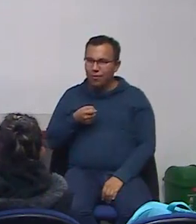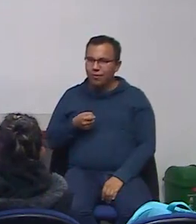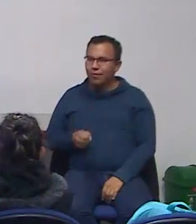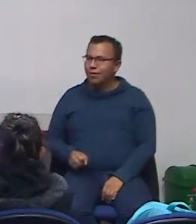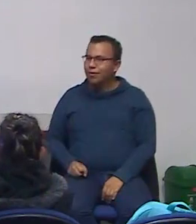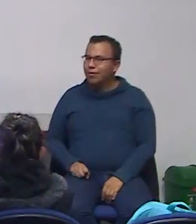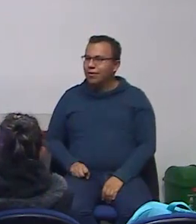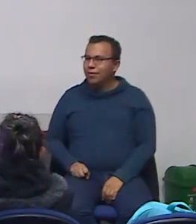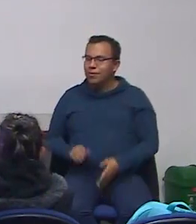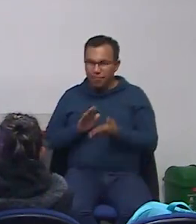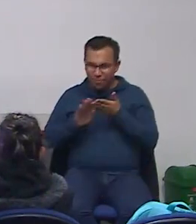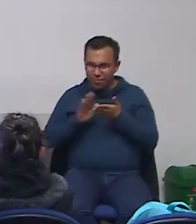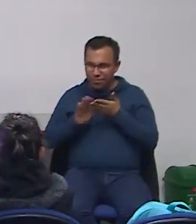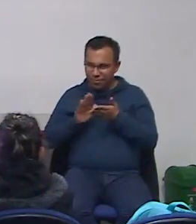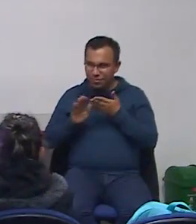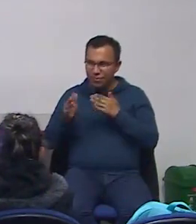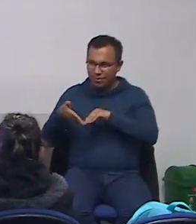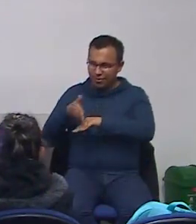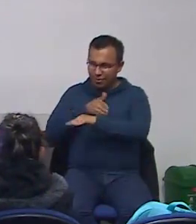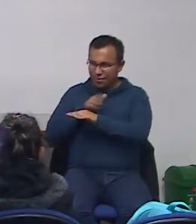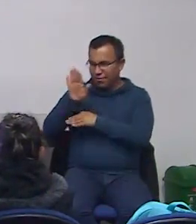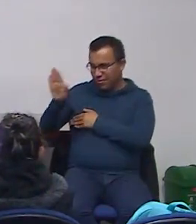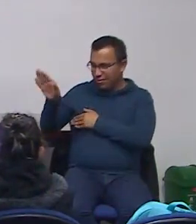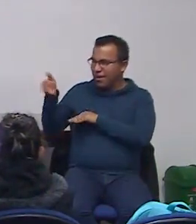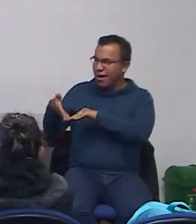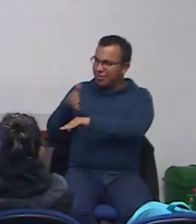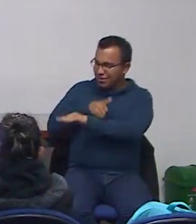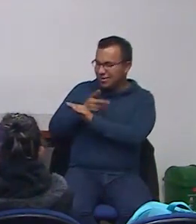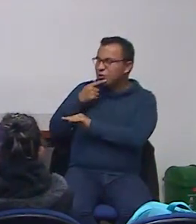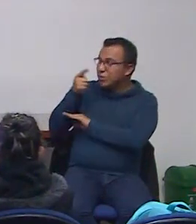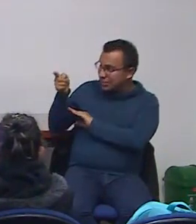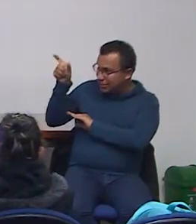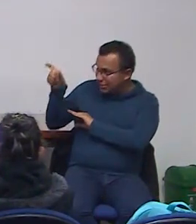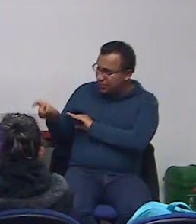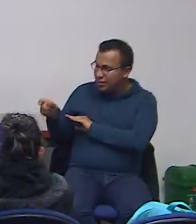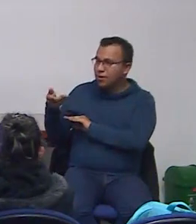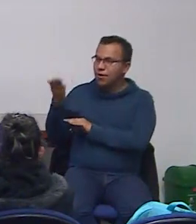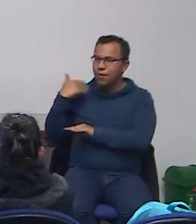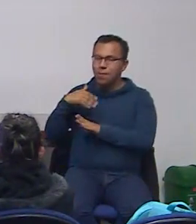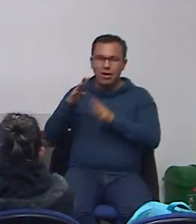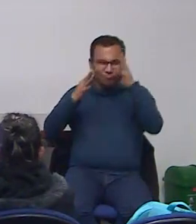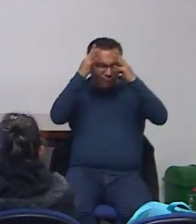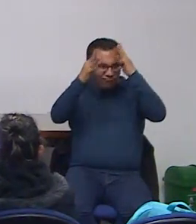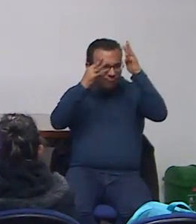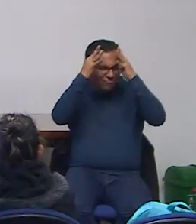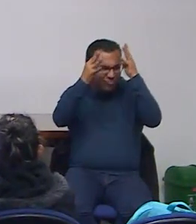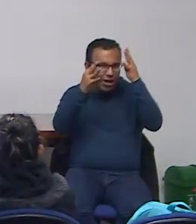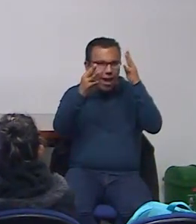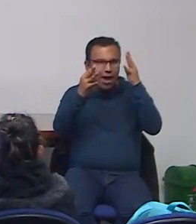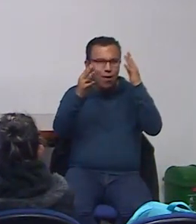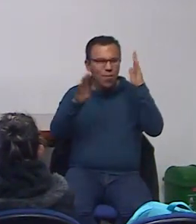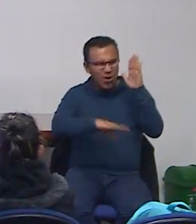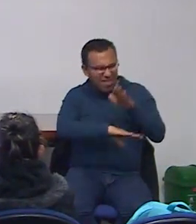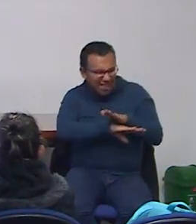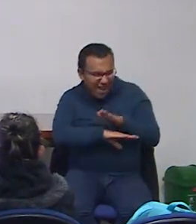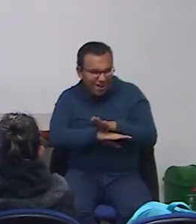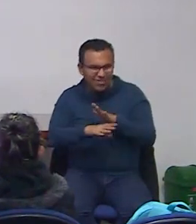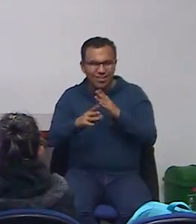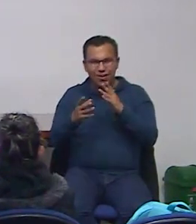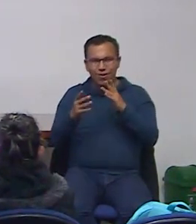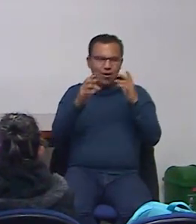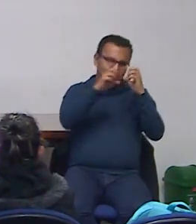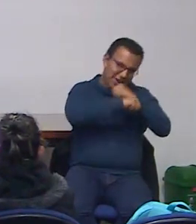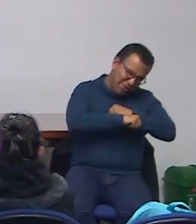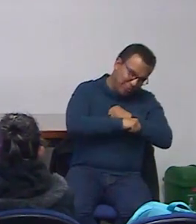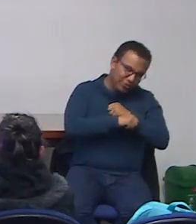Entonces perdón eh Bueno tú contabas que hay gente que es más creativa por la tarde por